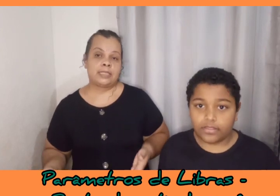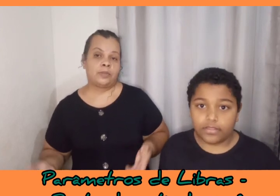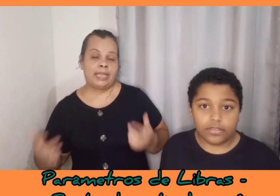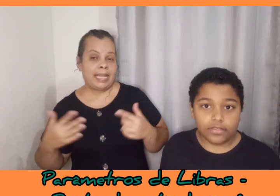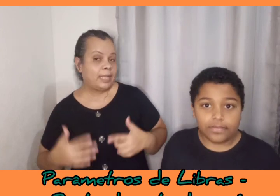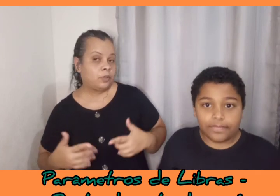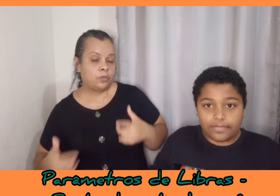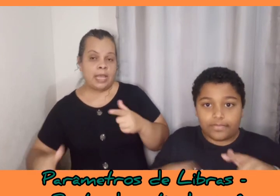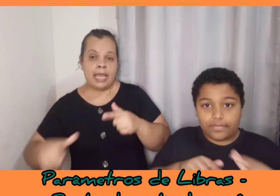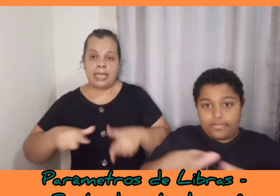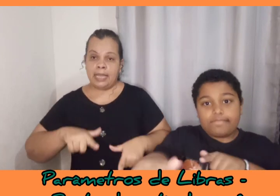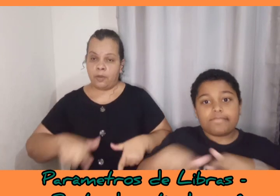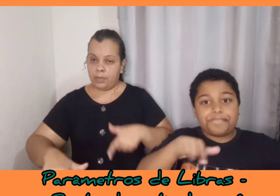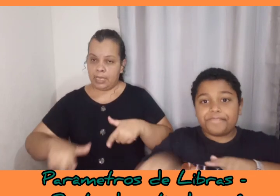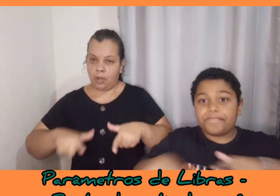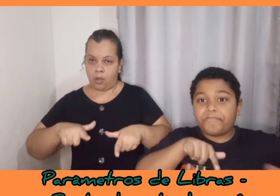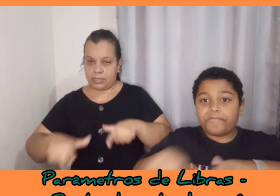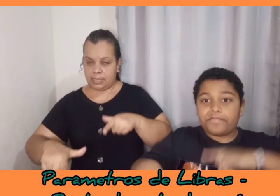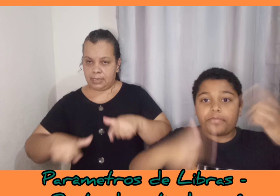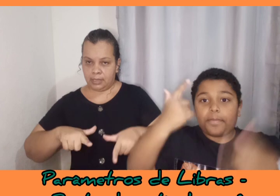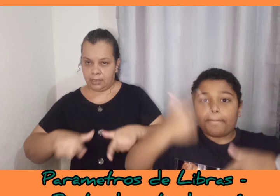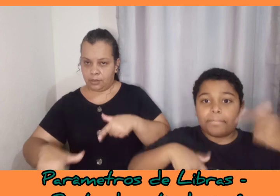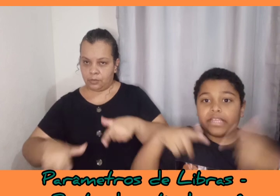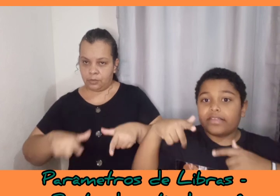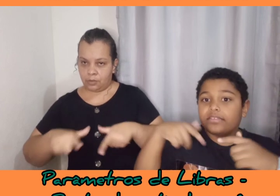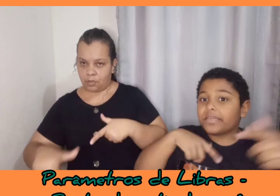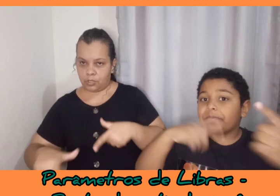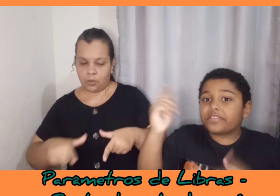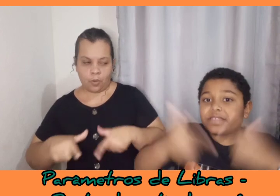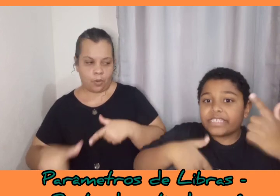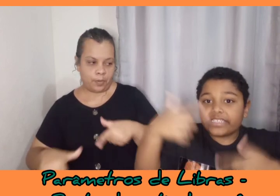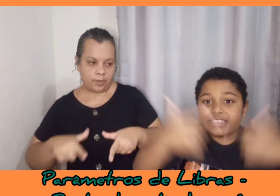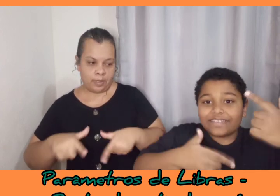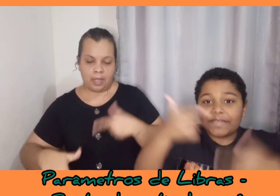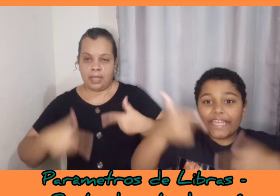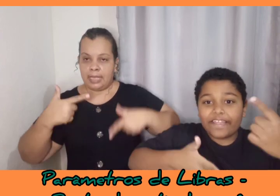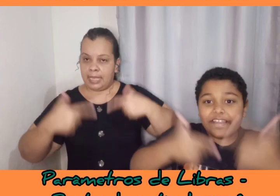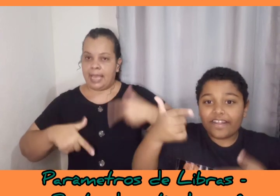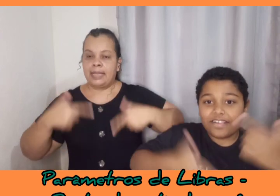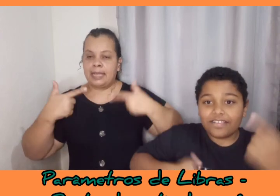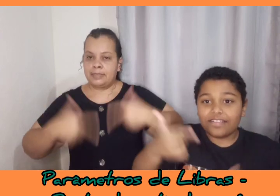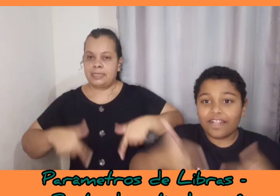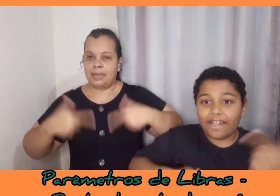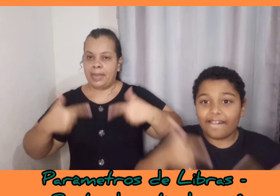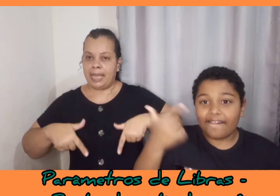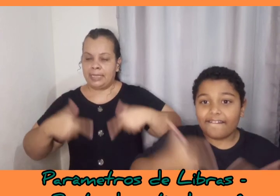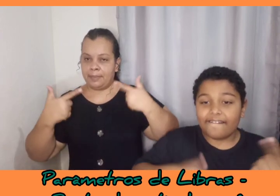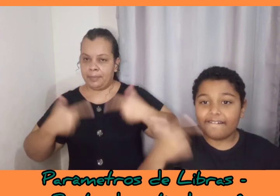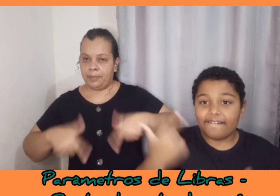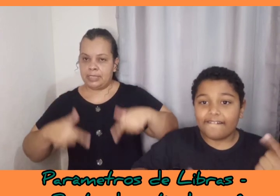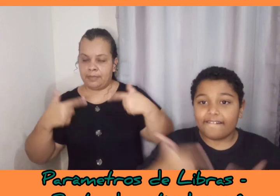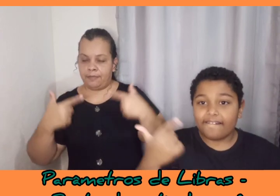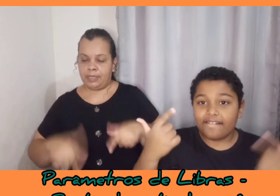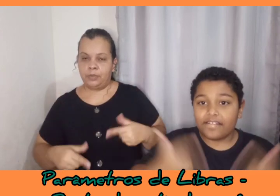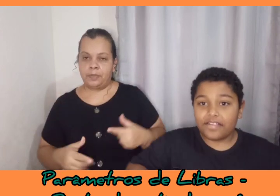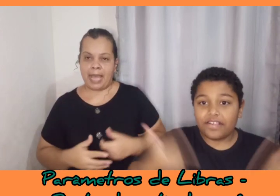dele é neutro, não encosta no nosso corpo. Você pode fazer assim também. E às vezes trabalhar também pode ser feito